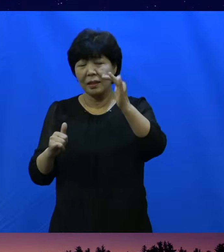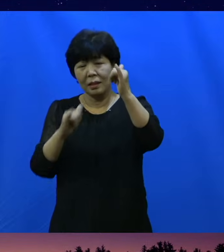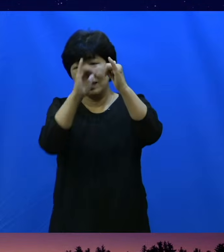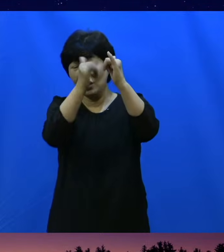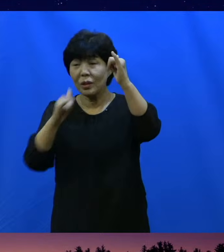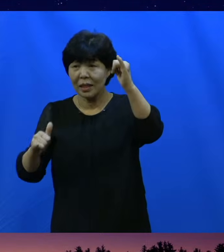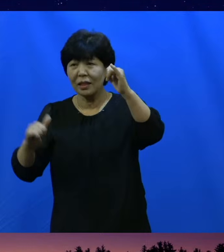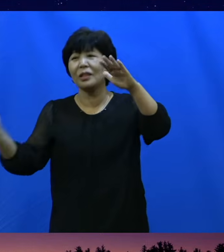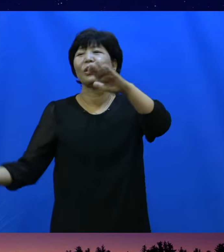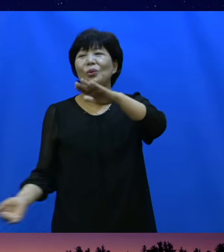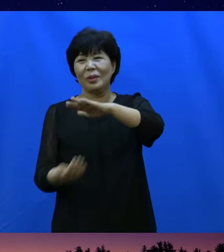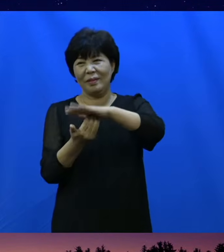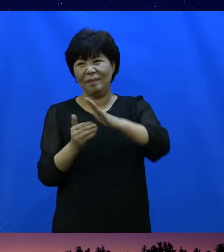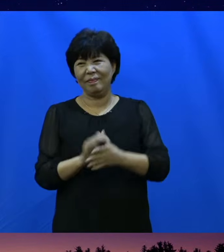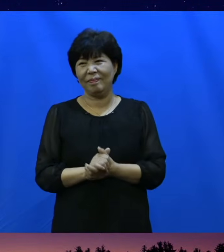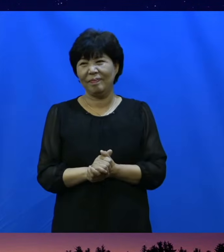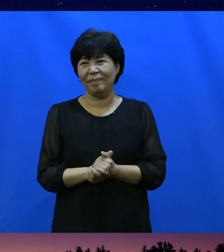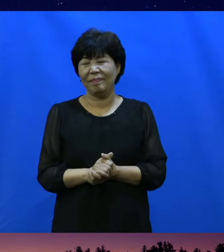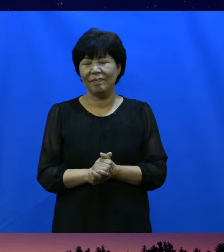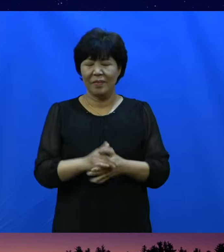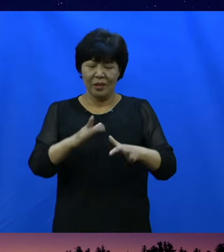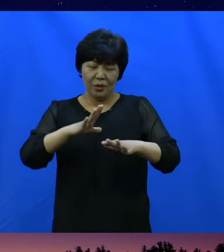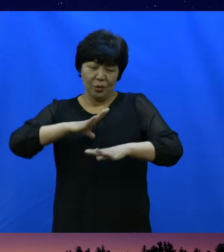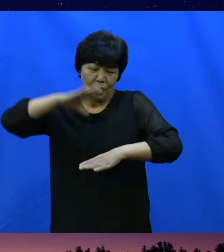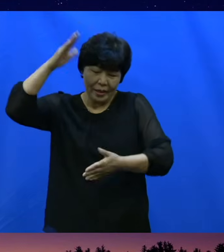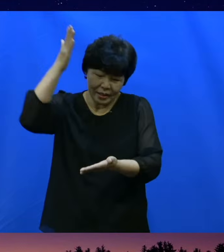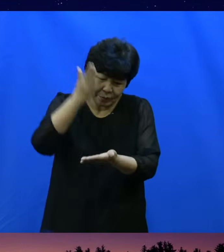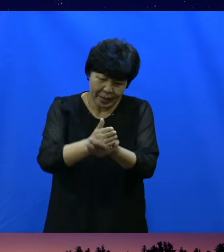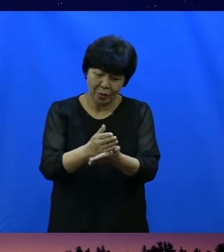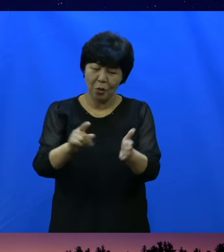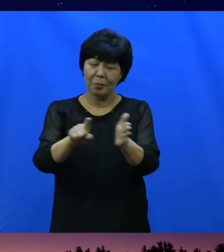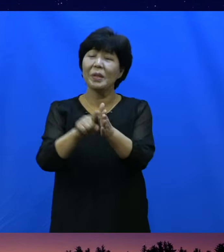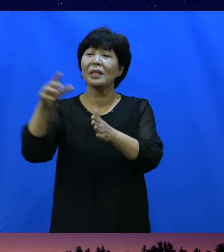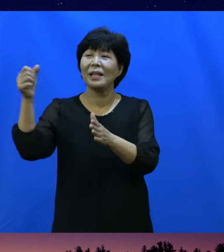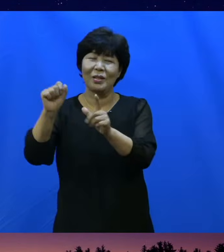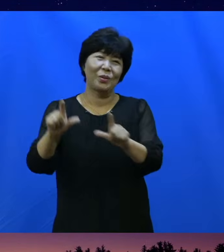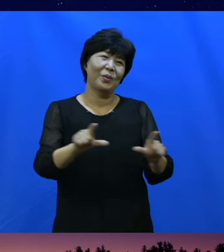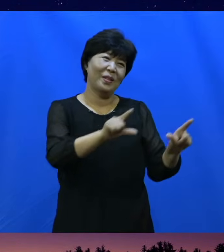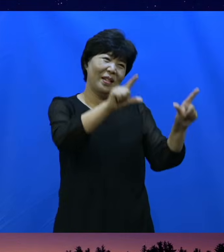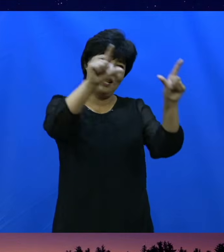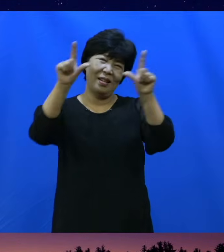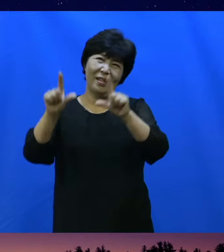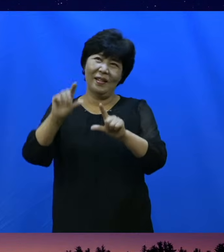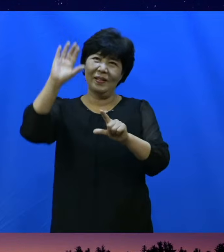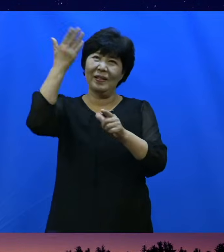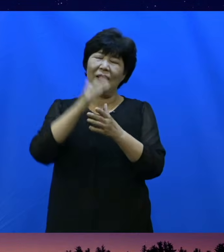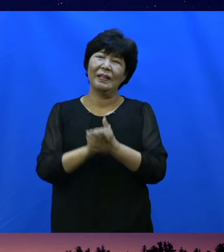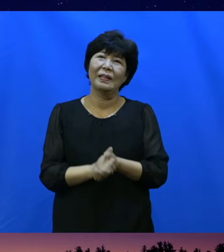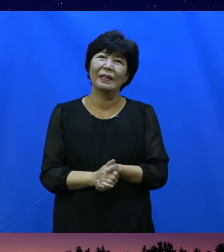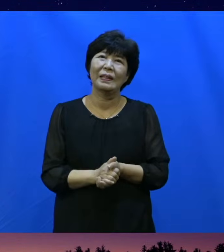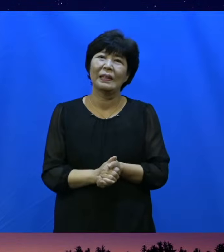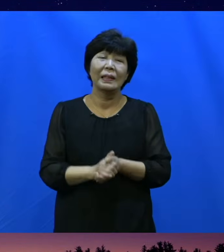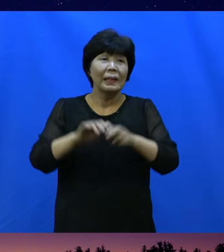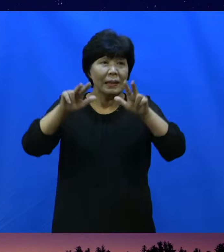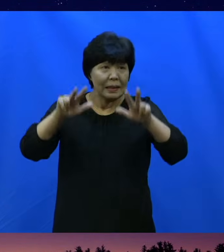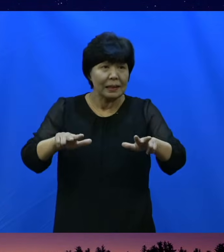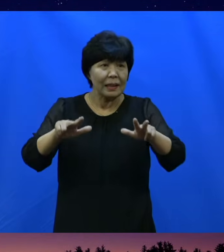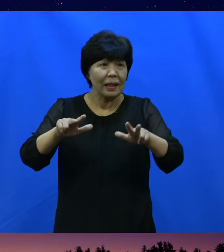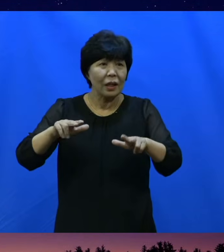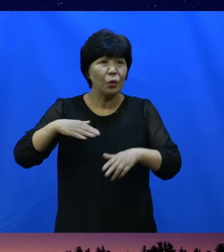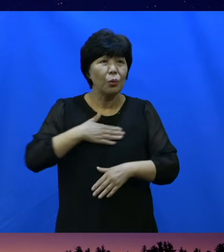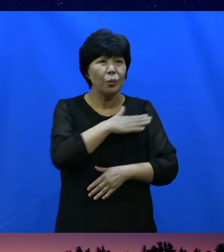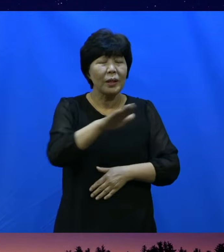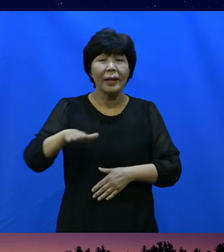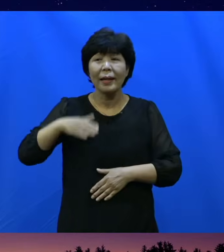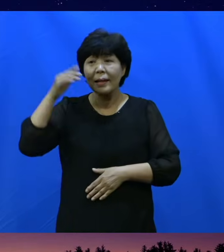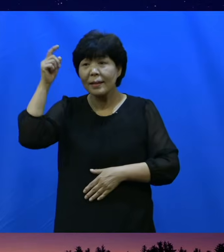이상 두려움이 아니고 믿음으로 살라는 거. 우리는 죄에 대해서 죽고 하나님에 대하여 이제 산자로서 여겨야 됩니다. 이제 우리의 모든 생각을